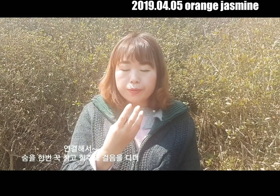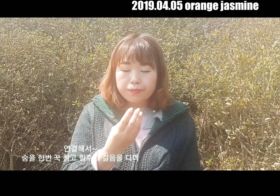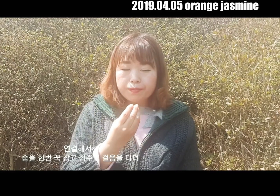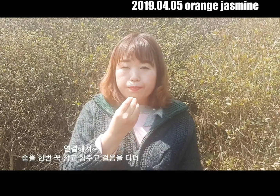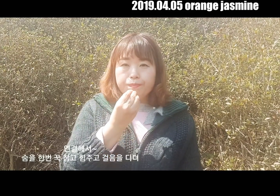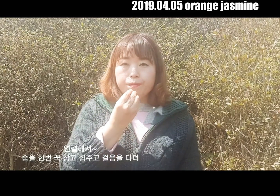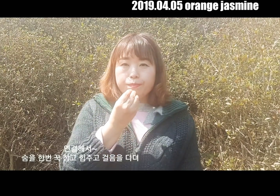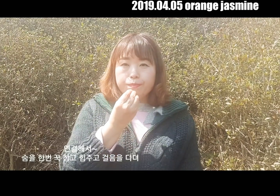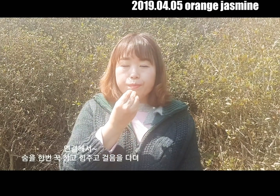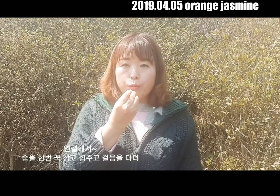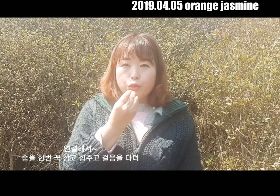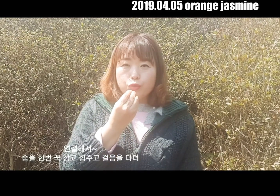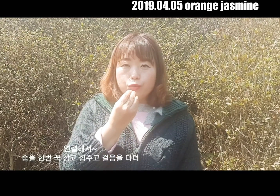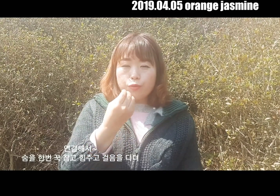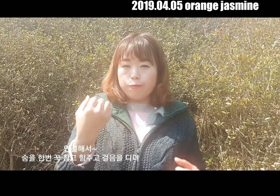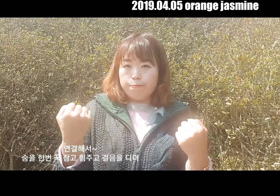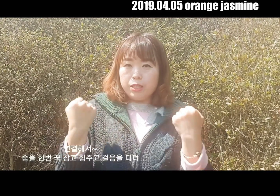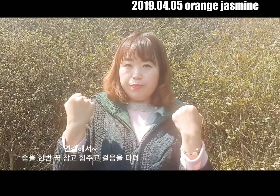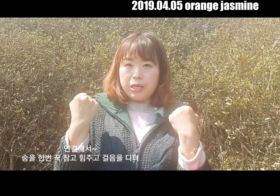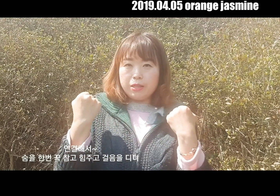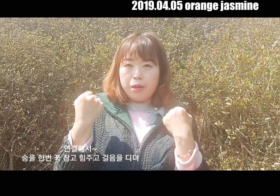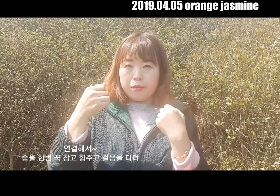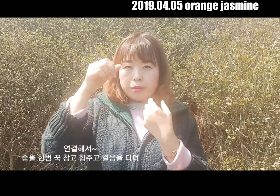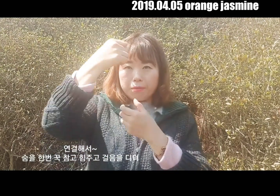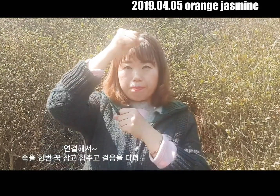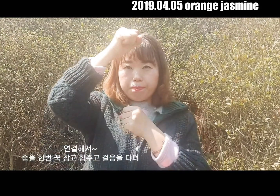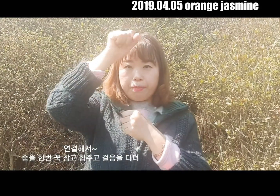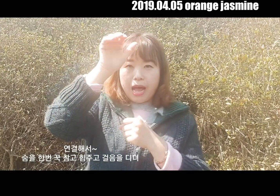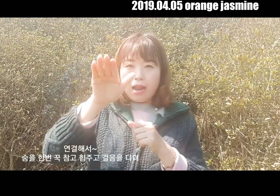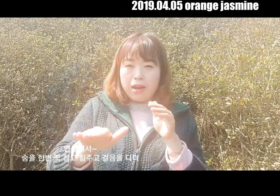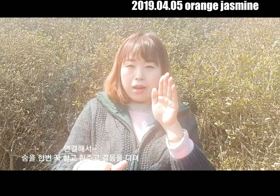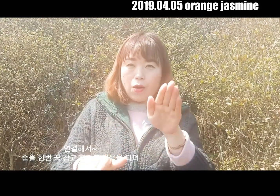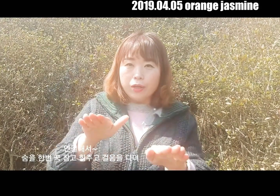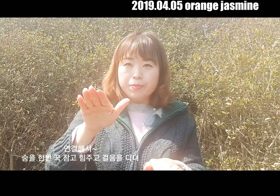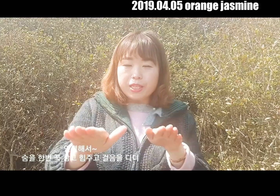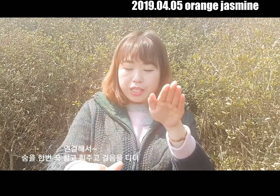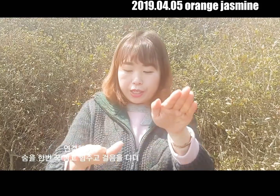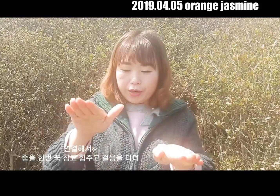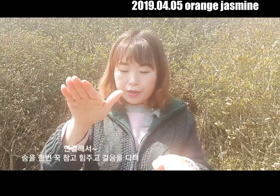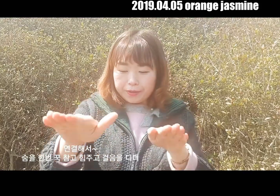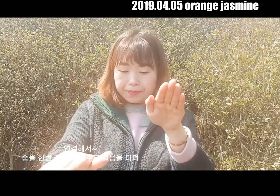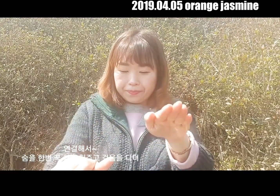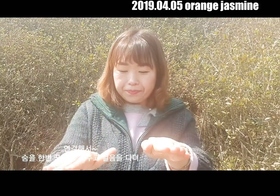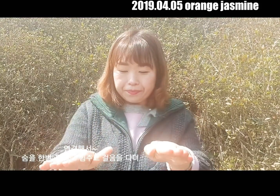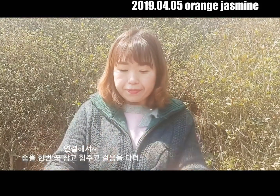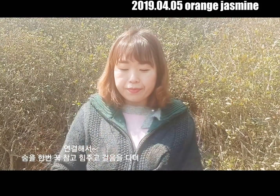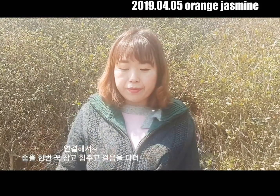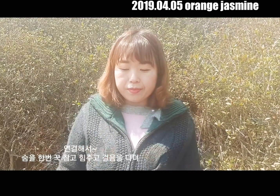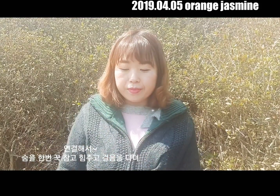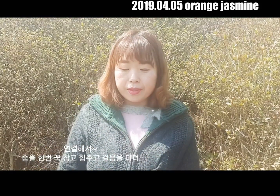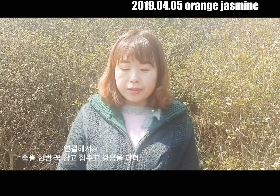숨을 멈추고 힘내서 걸음을 디뎌.